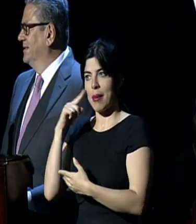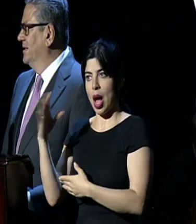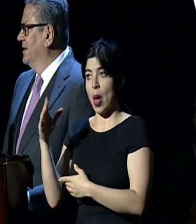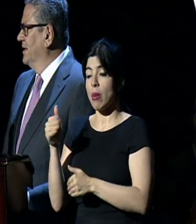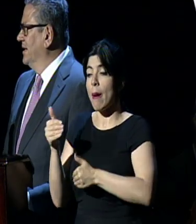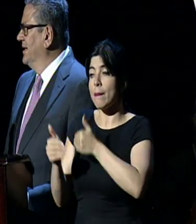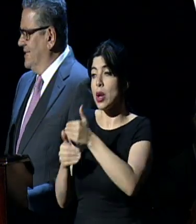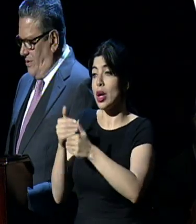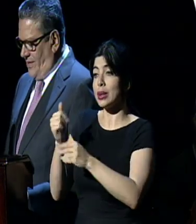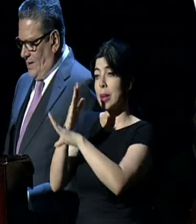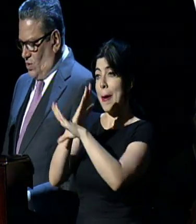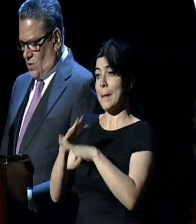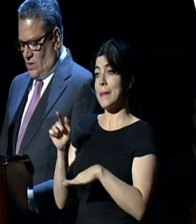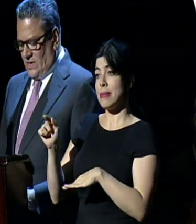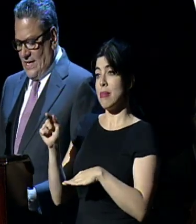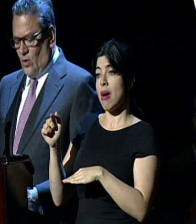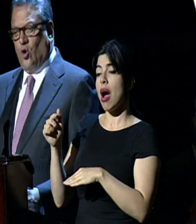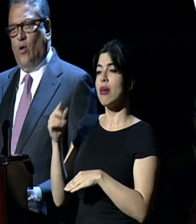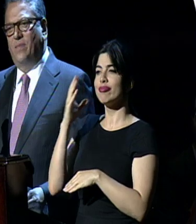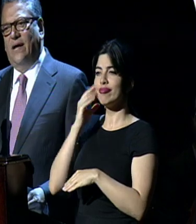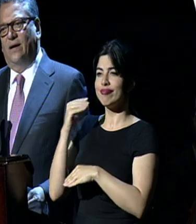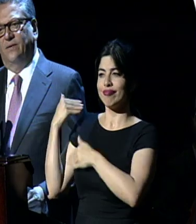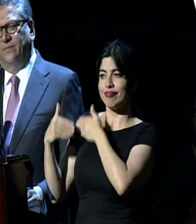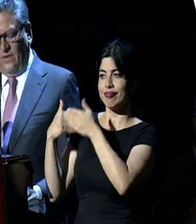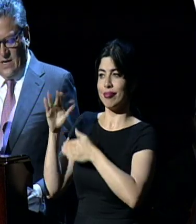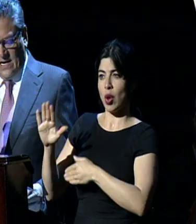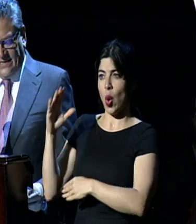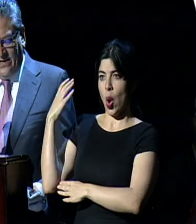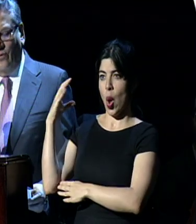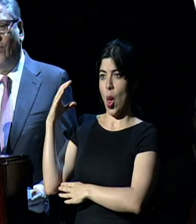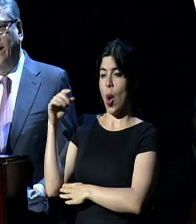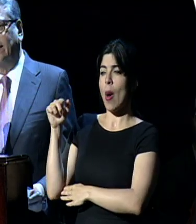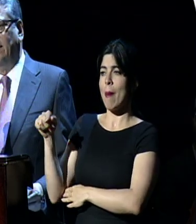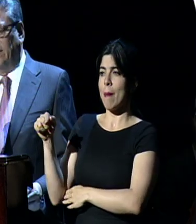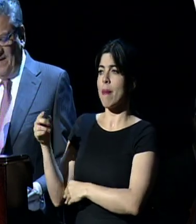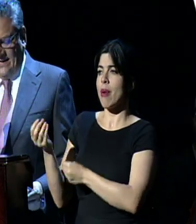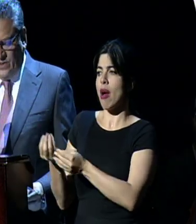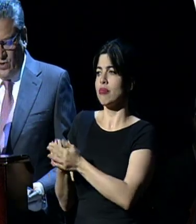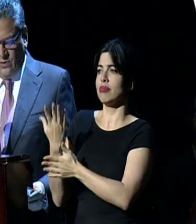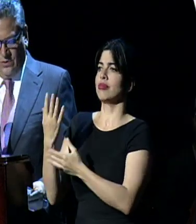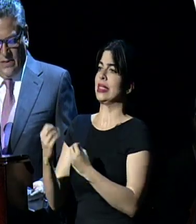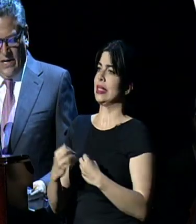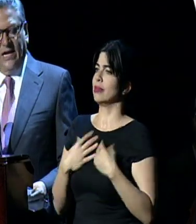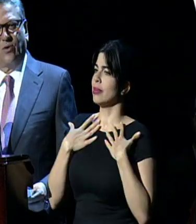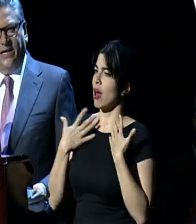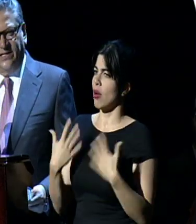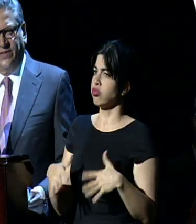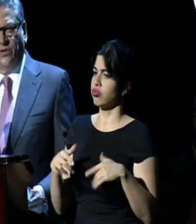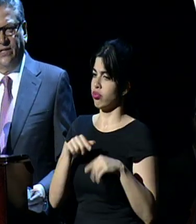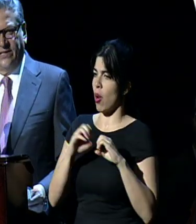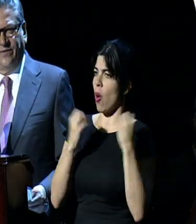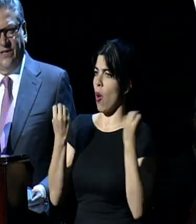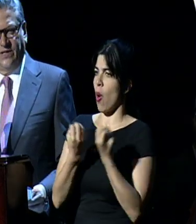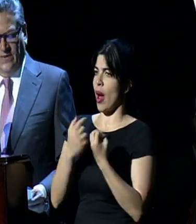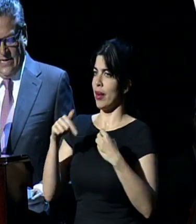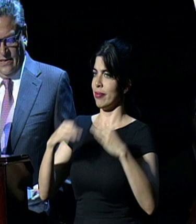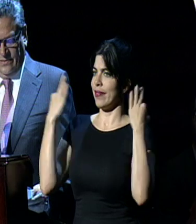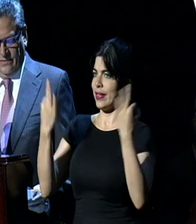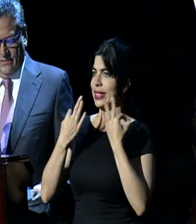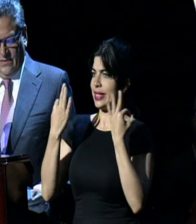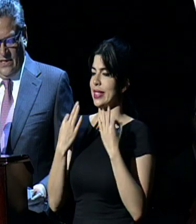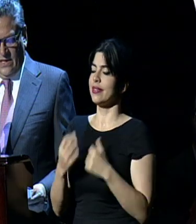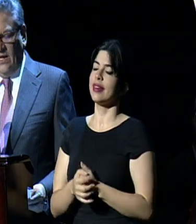paz que se ha vivido en Colombia ha sido fuente de inspiración en la organización de este